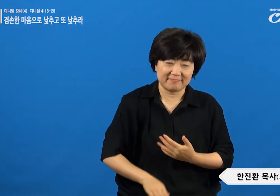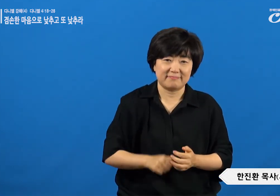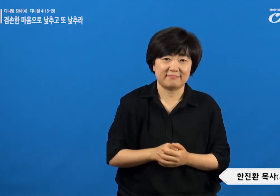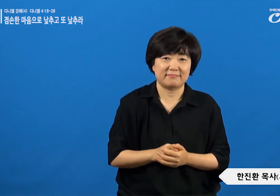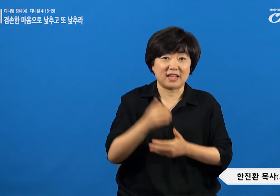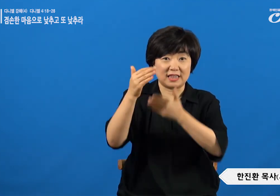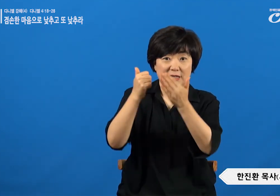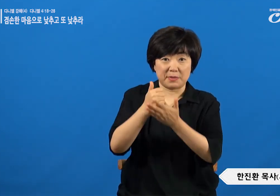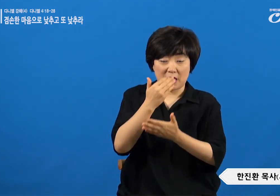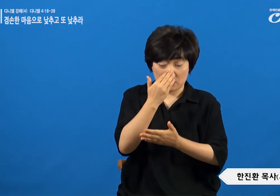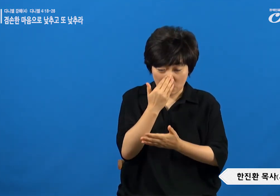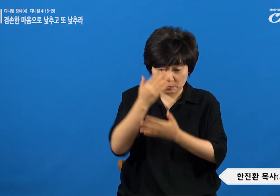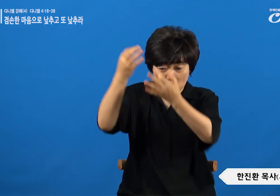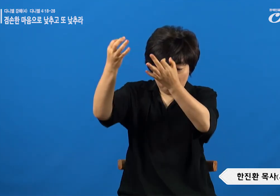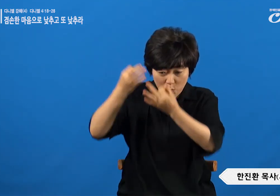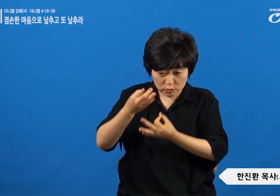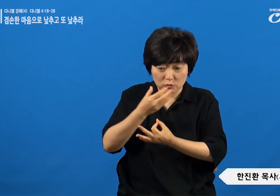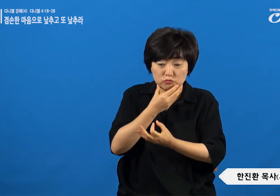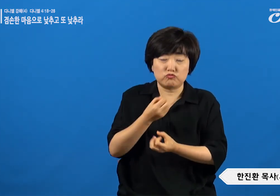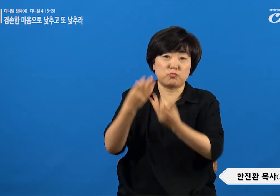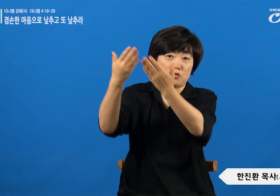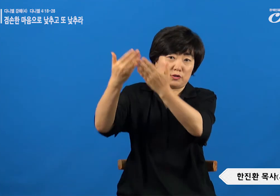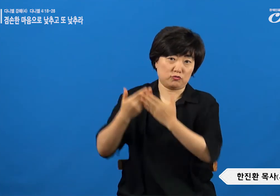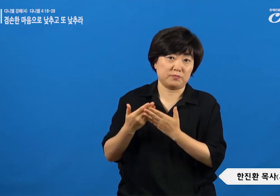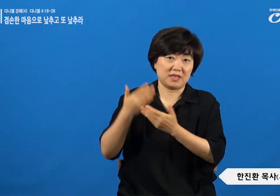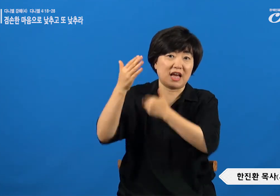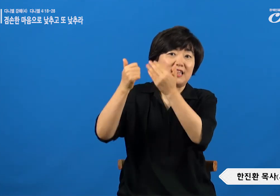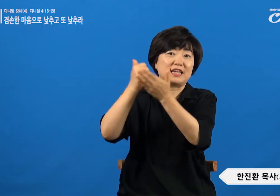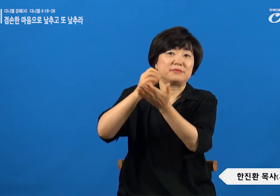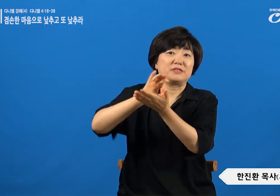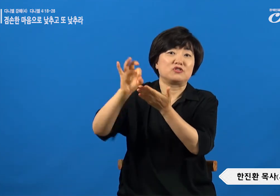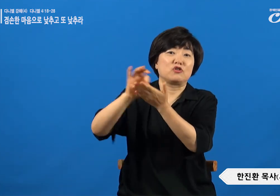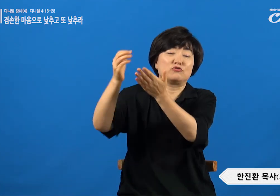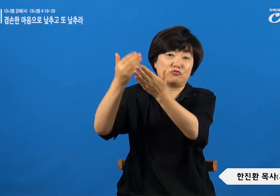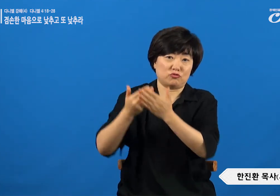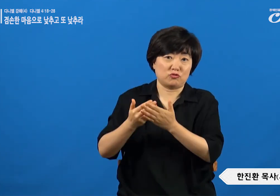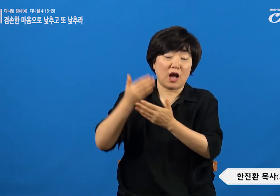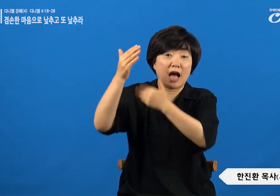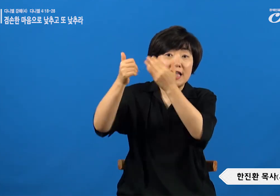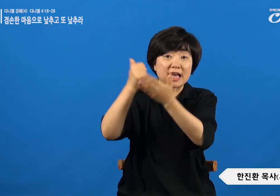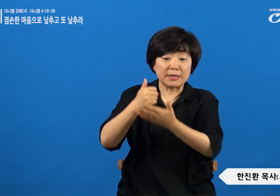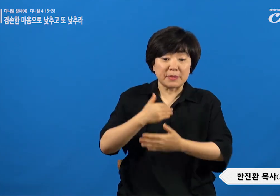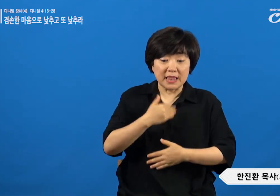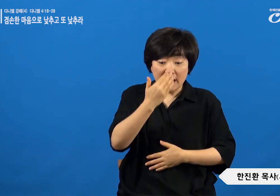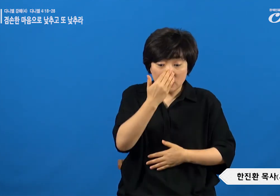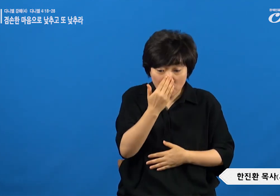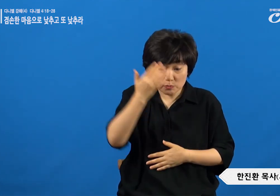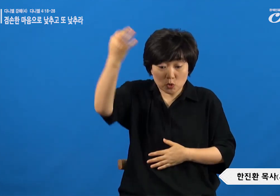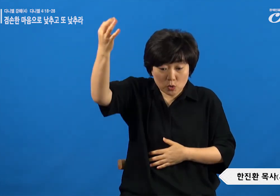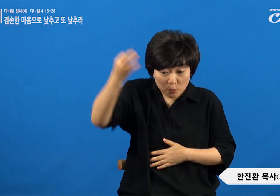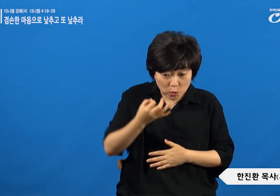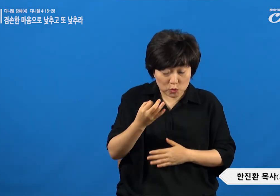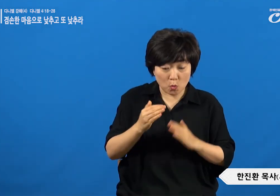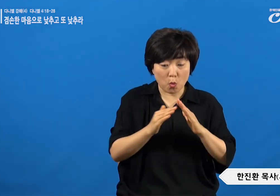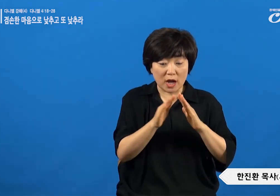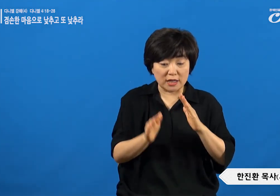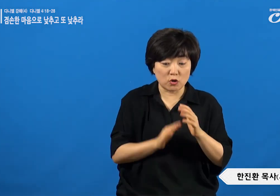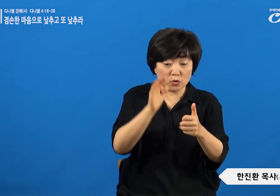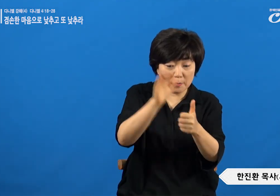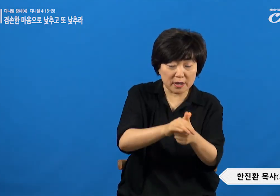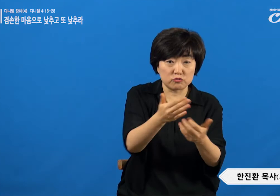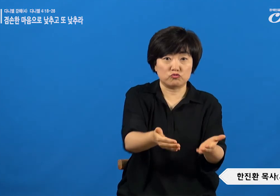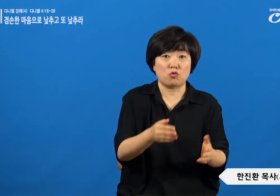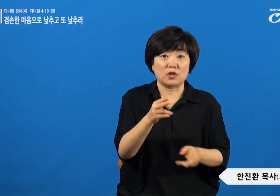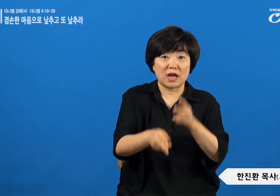하나님께서 그 겸손을 보시고 축복해 주십니다. 하나님이 써주십니다. 하나님 그 겸손을 보시고 가정도